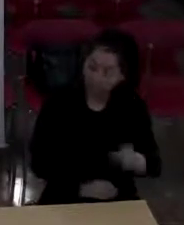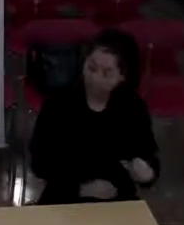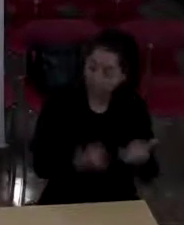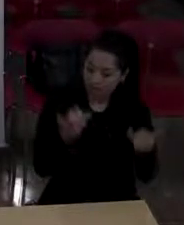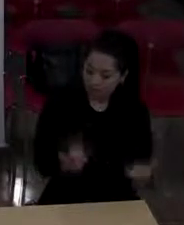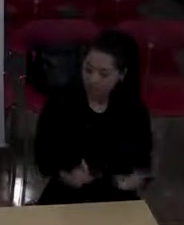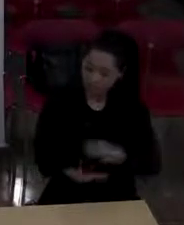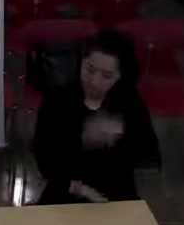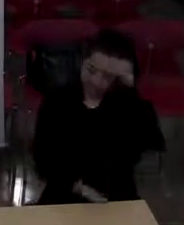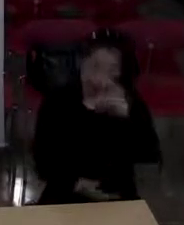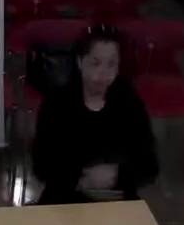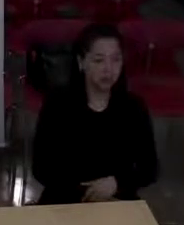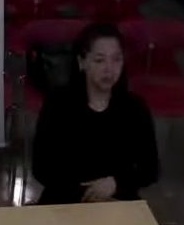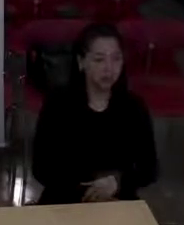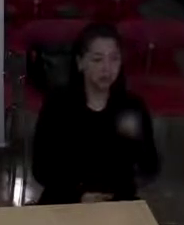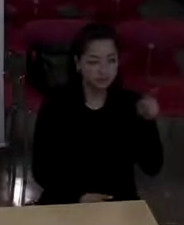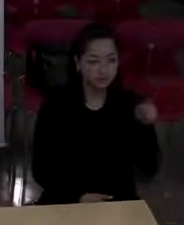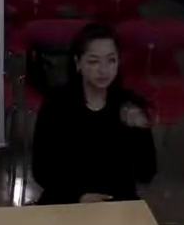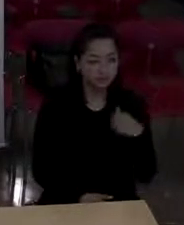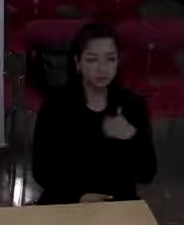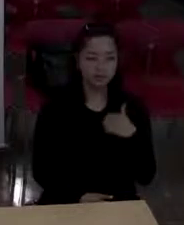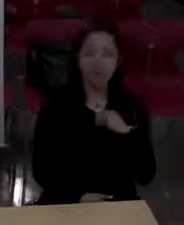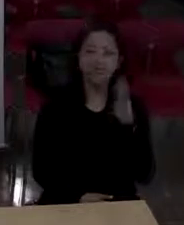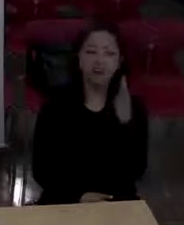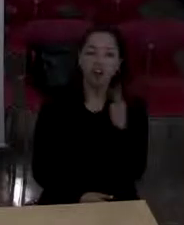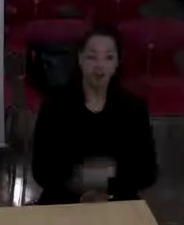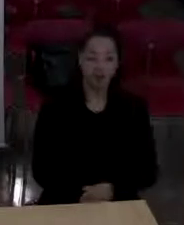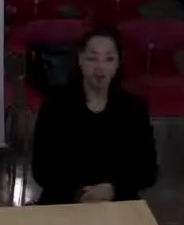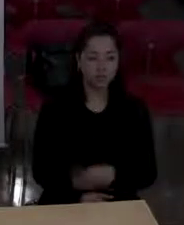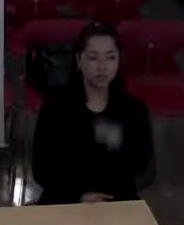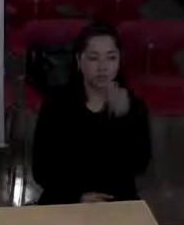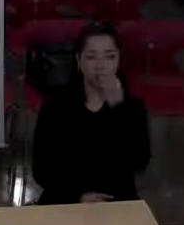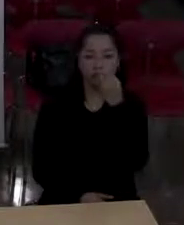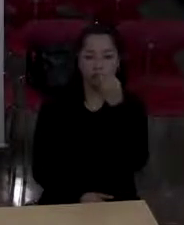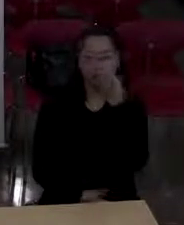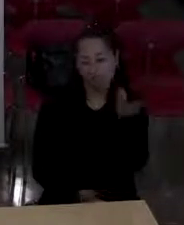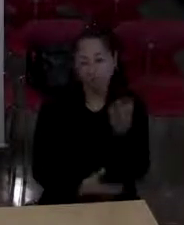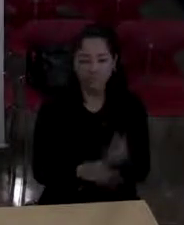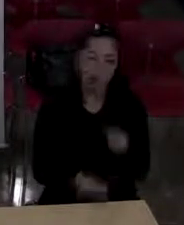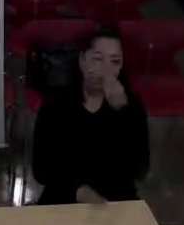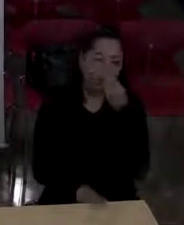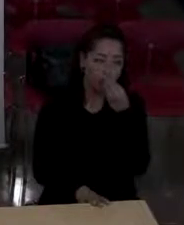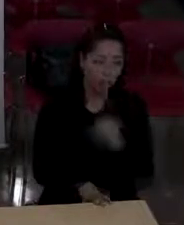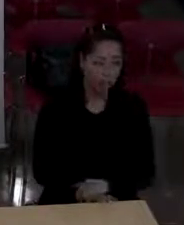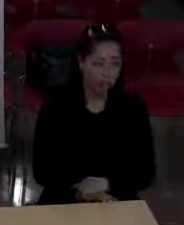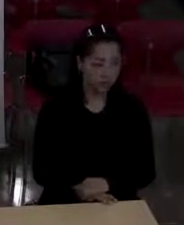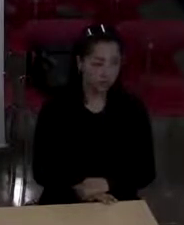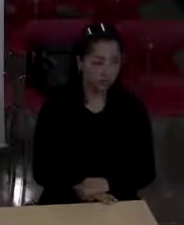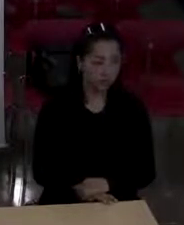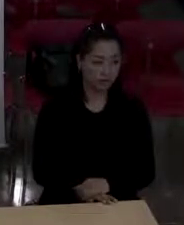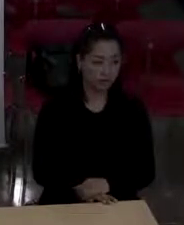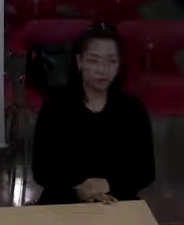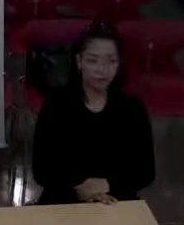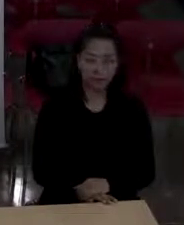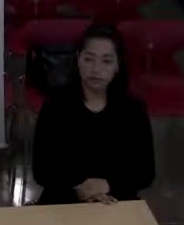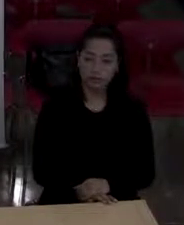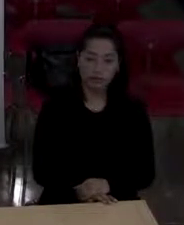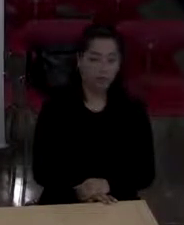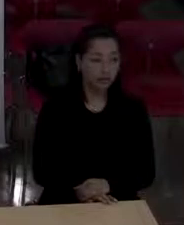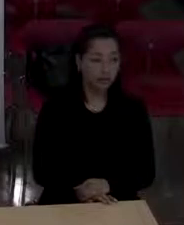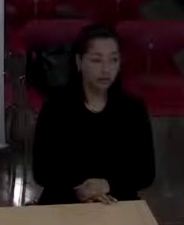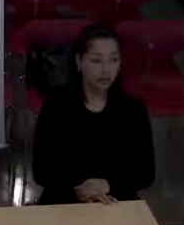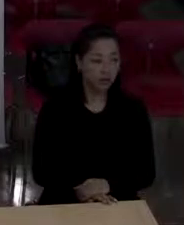dormir, esto significa ir al baño, y si se lleva la mano a la boca, tranquilos, llega la hora de darles de comer. Hombre,